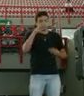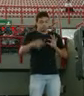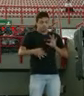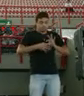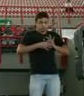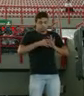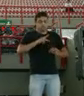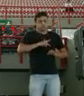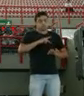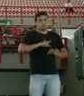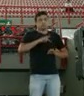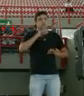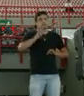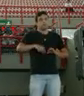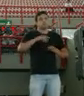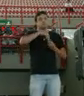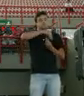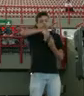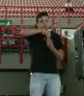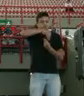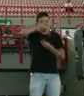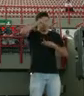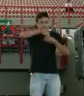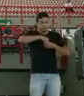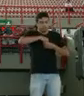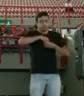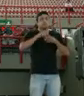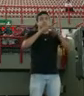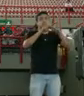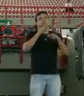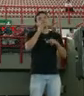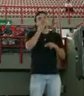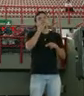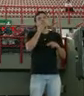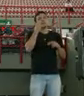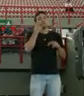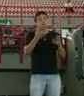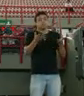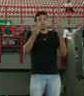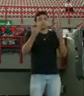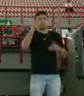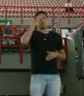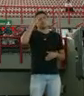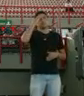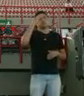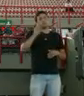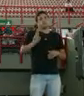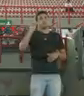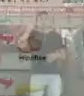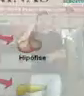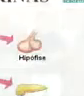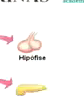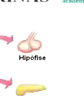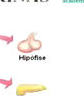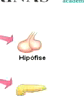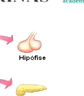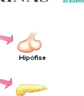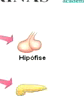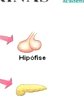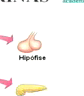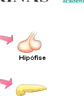quê? Mista. Mas hoje nós vamos nos preocupar em compreender o papel endócrino. E aí você tem no nosso